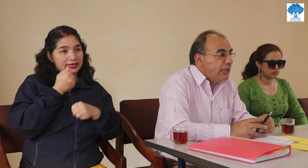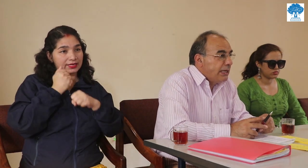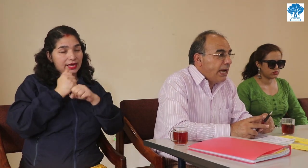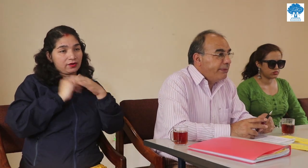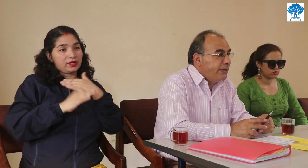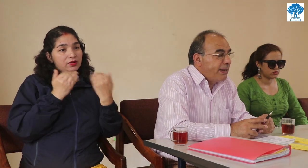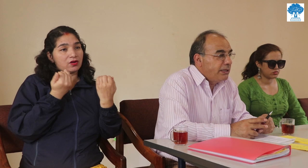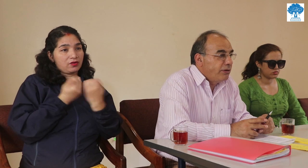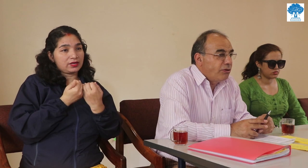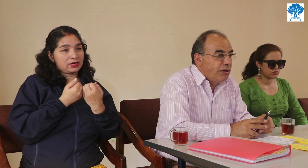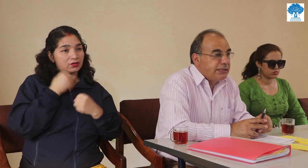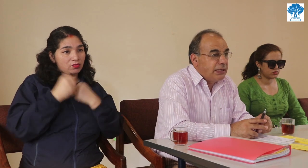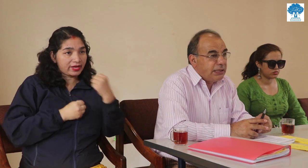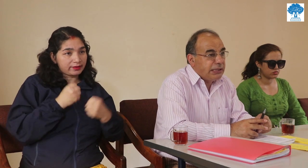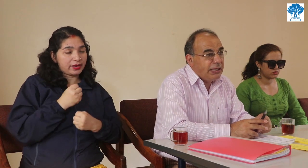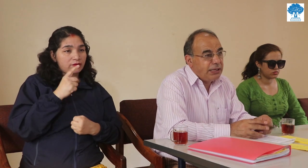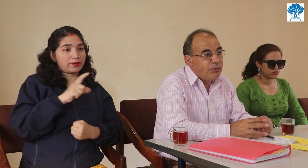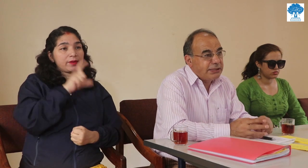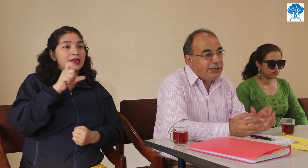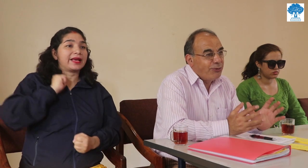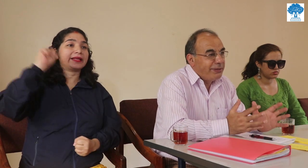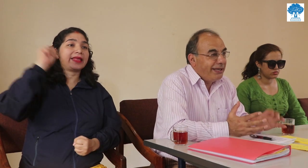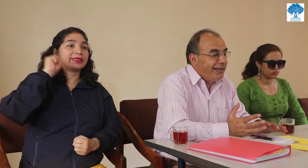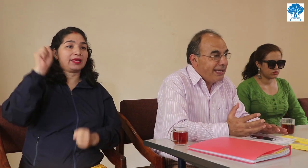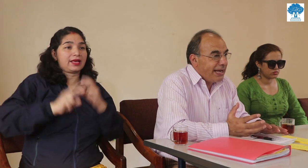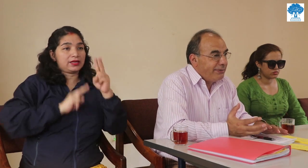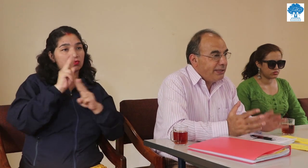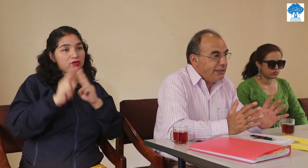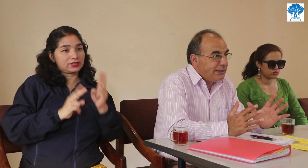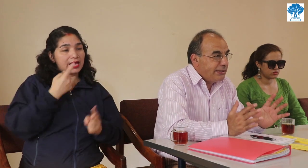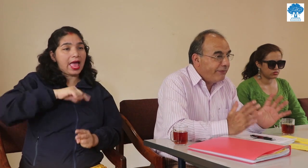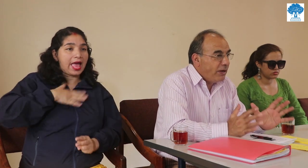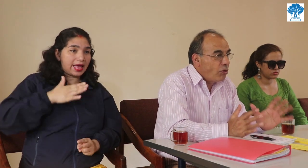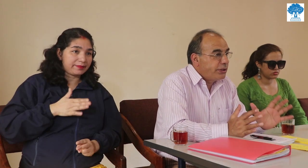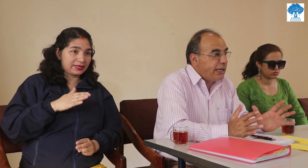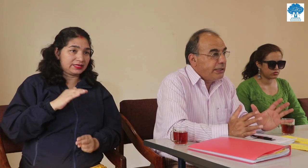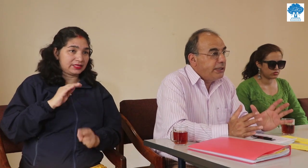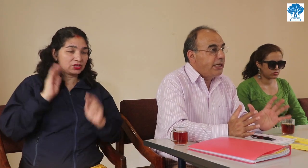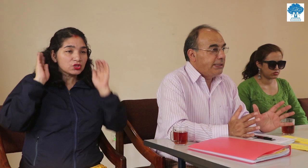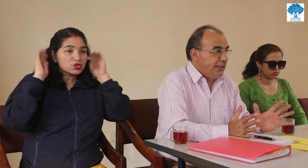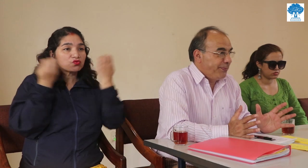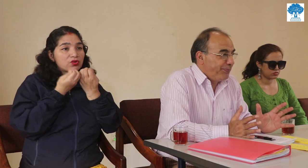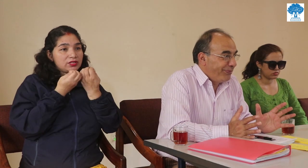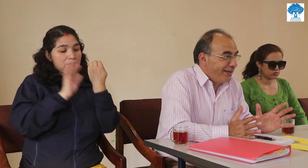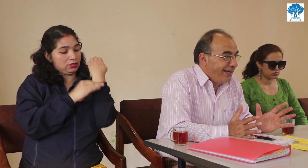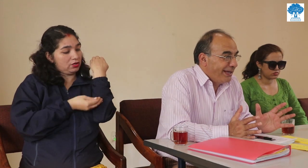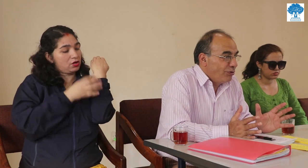दौरानमा हामीले नेपालले गरेको एउटा चाहिँ क्रान्तिकारी कुरा चाहिँ के हो भने हामीले सेफ एबोर्सनलाई लिगलाइज